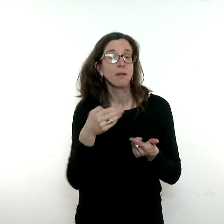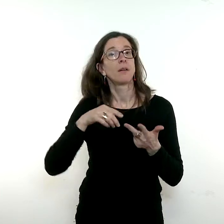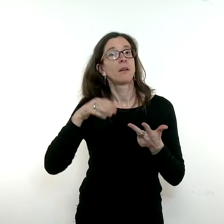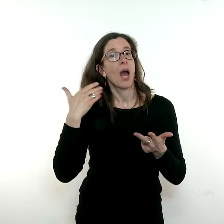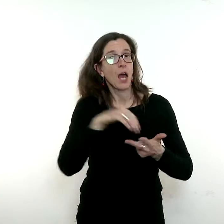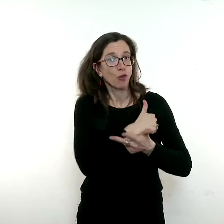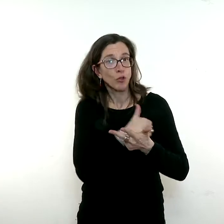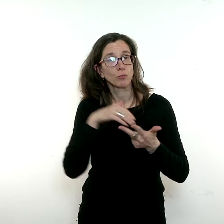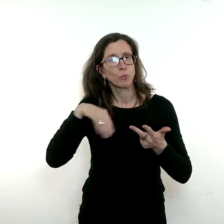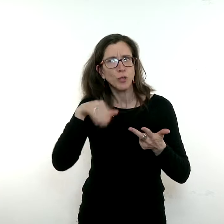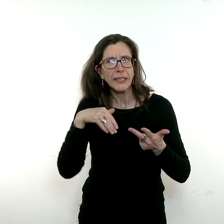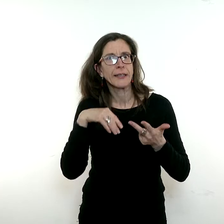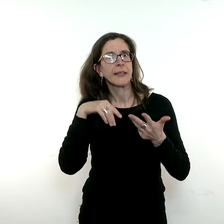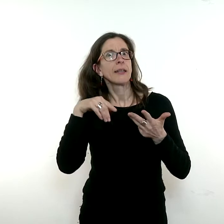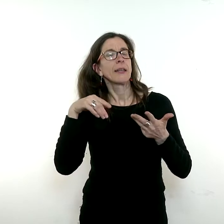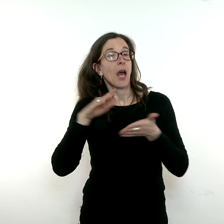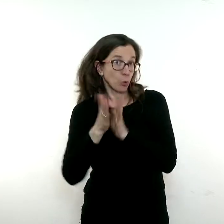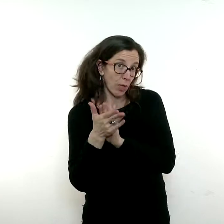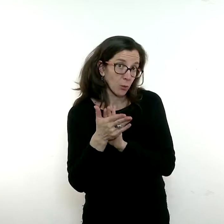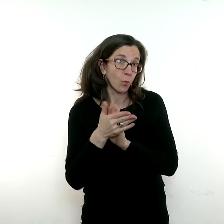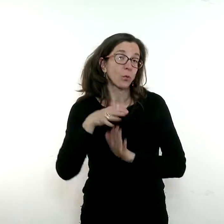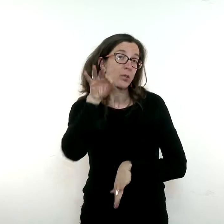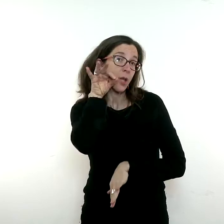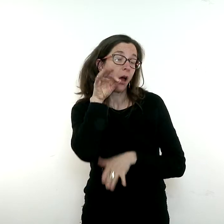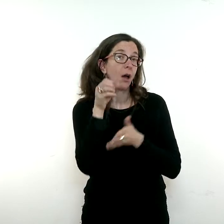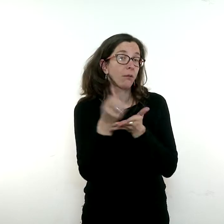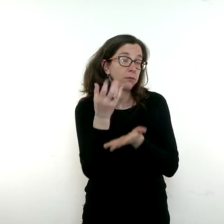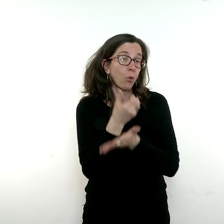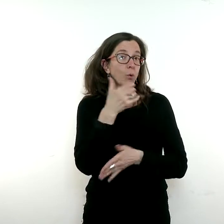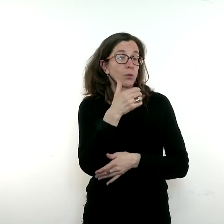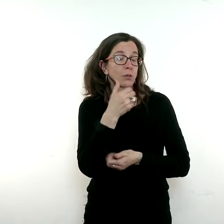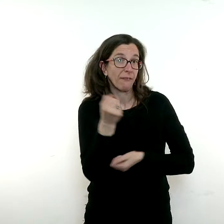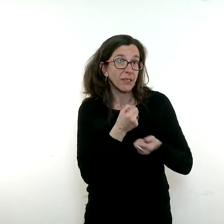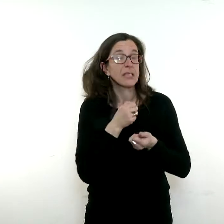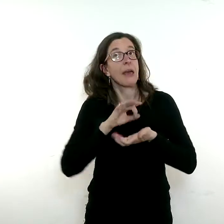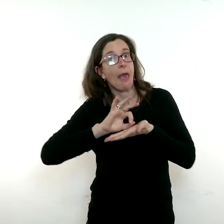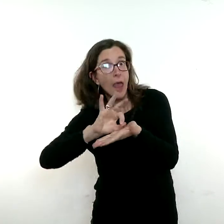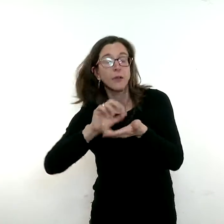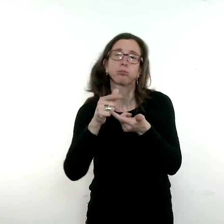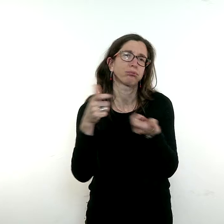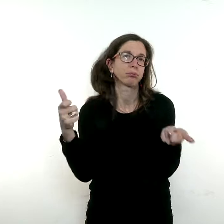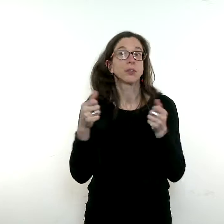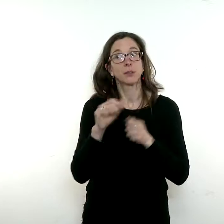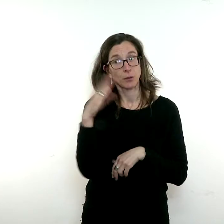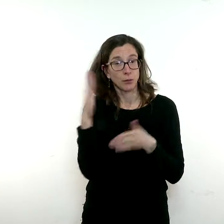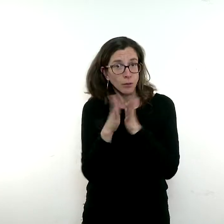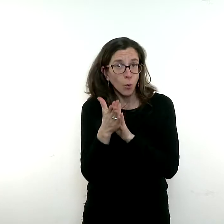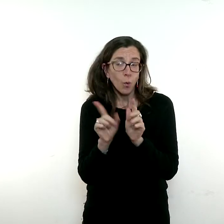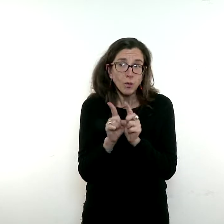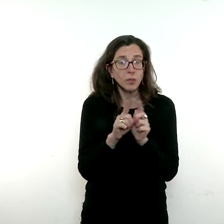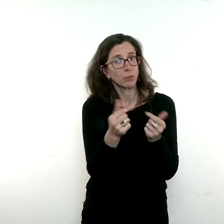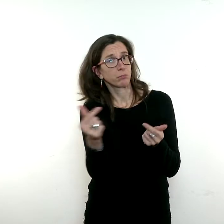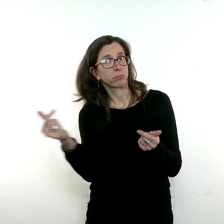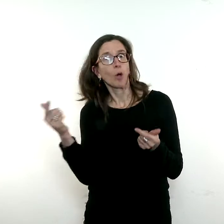les associations SIDA Info Service, AIDE et l'INIPS. Et puis il y a déjà d'autres associations qui